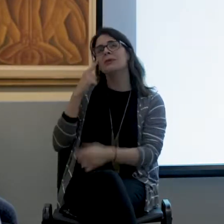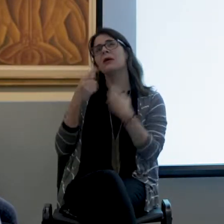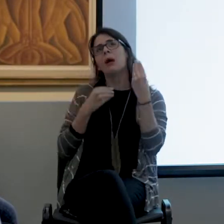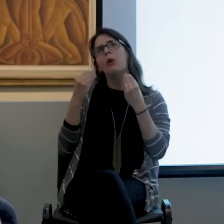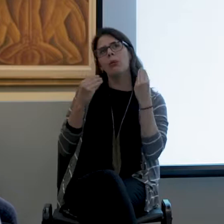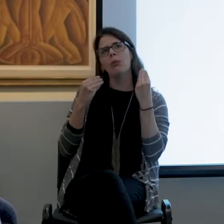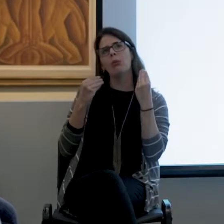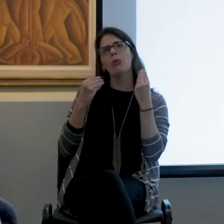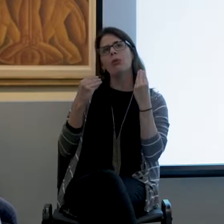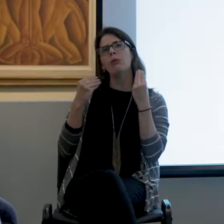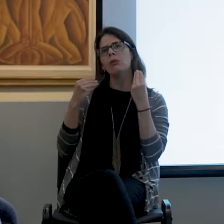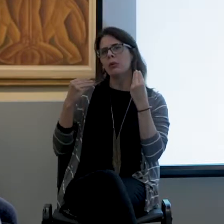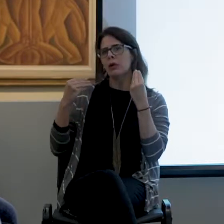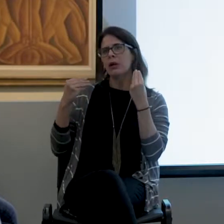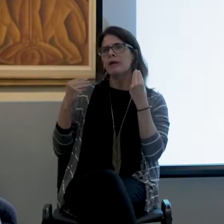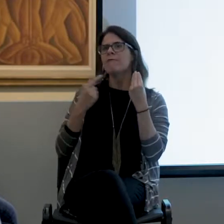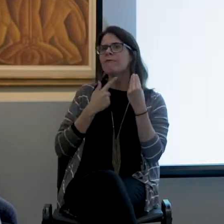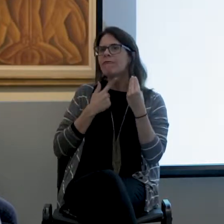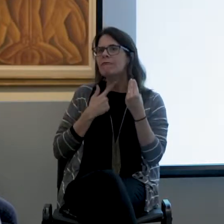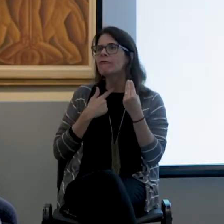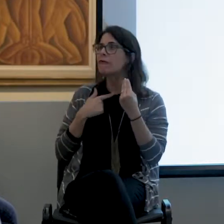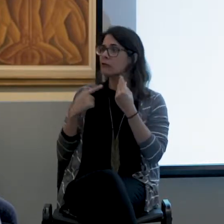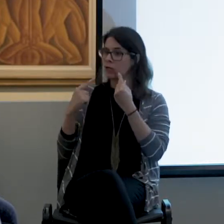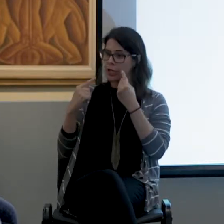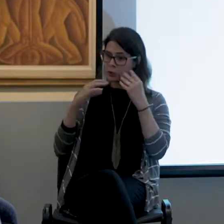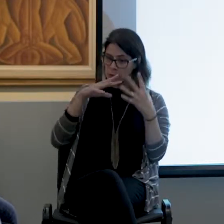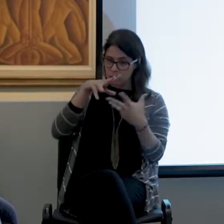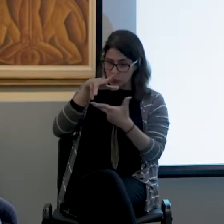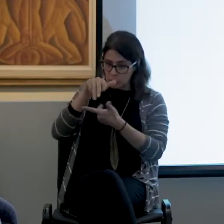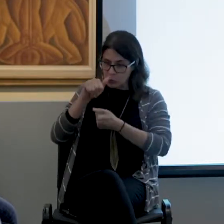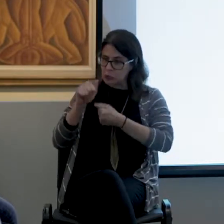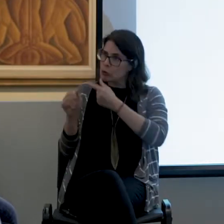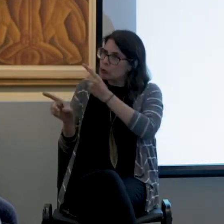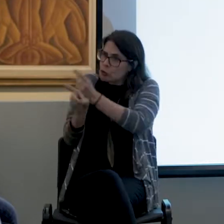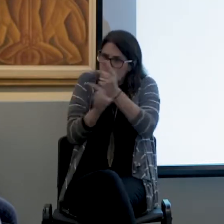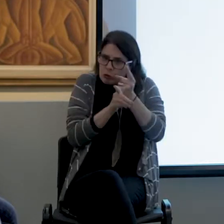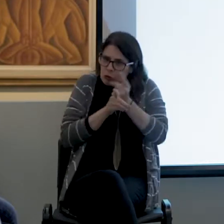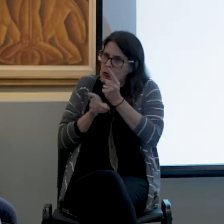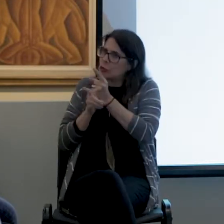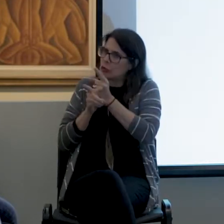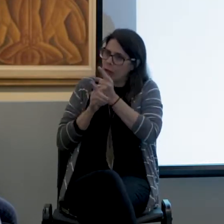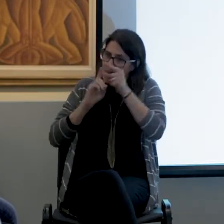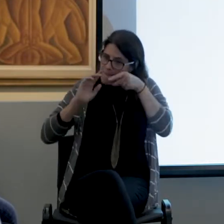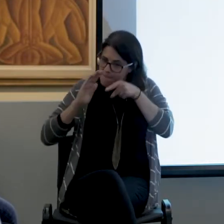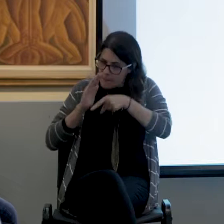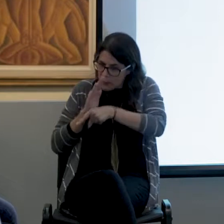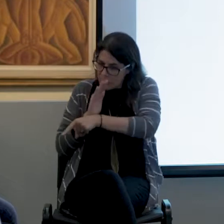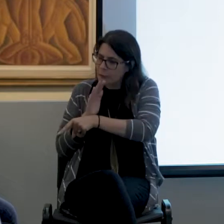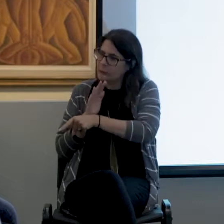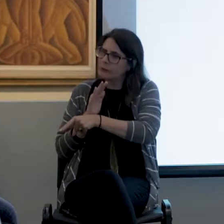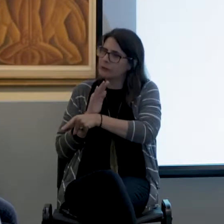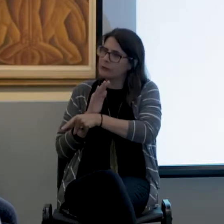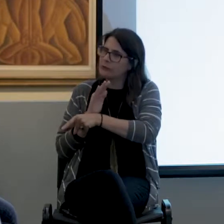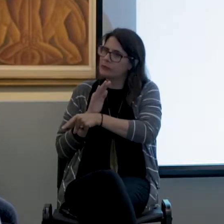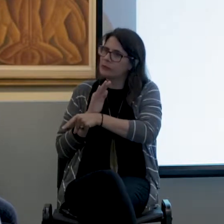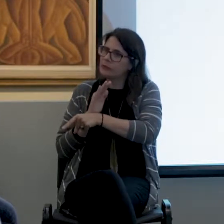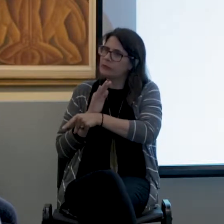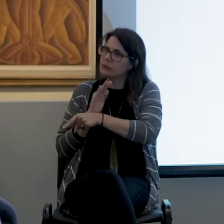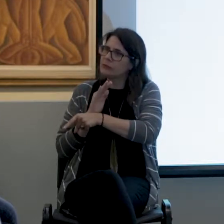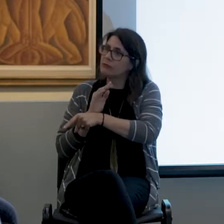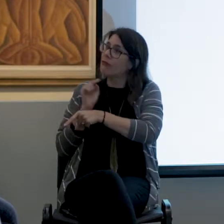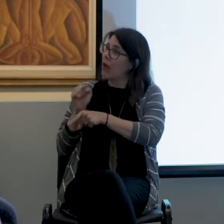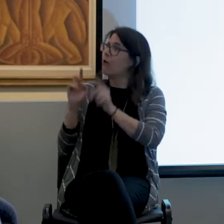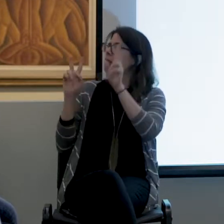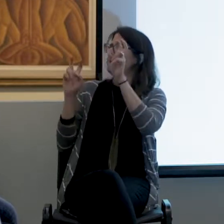aprofundamento de descobrir o mundo, a realidade do mundo, inclusive esse assunto para a gente é